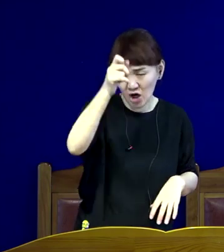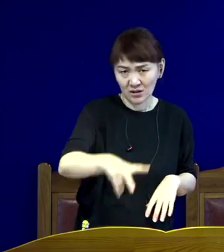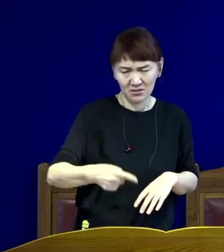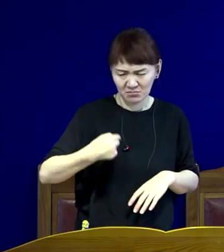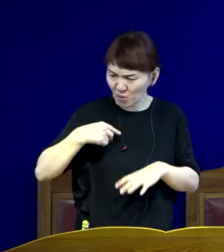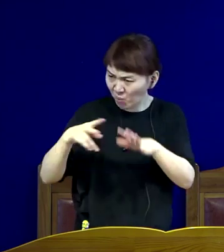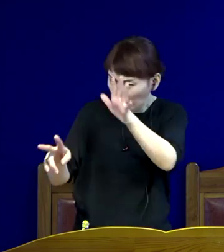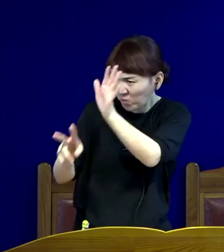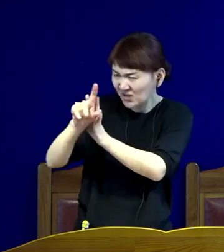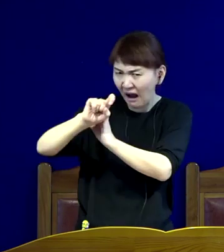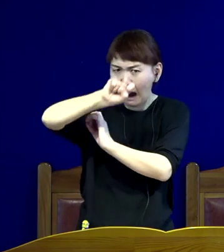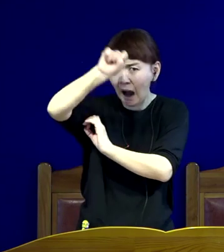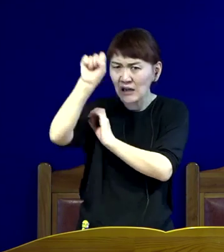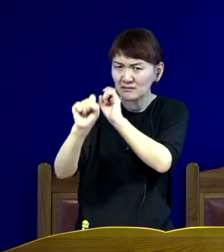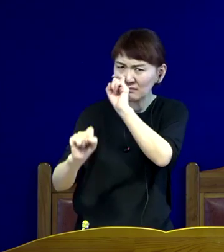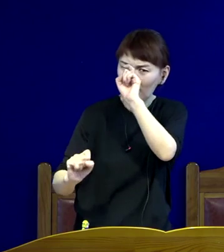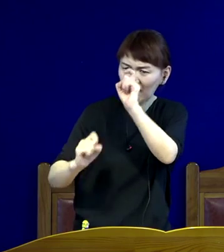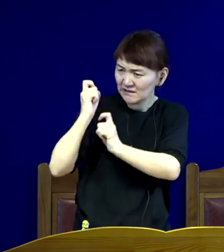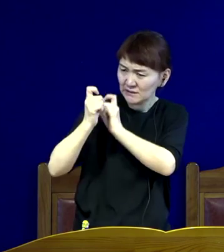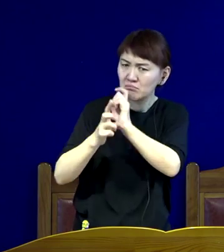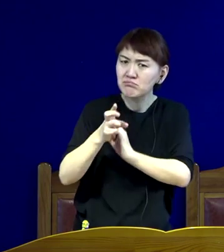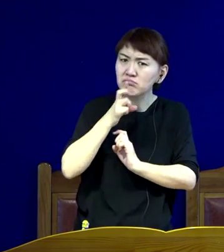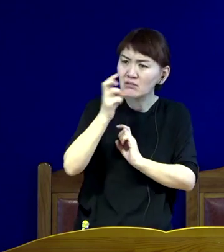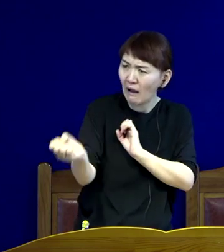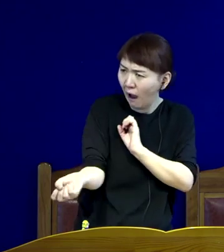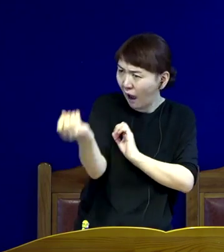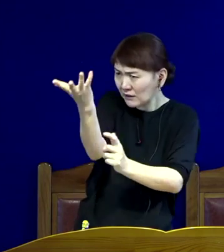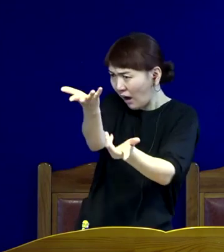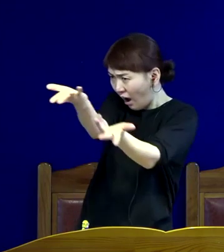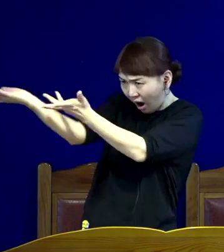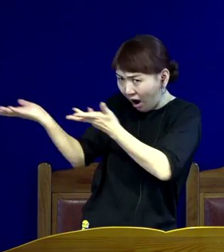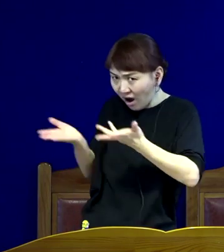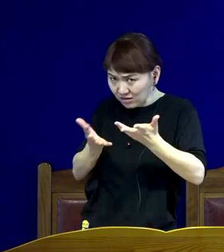гэдгийг мэдэх боломжтой. Буцаад эхлээд 2 дугаар бүлгээ харцгаая.